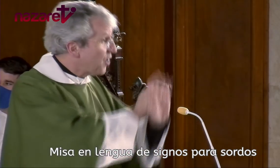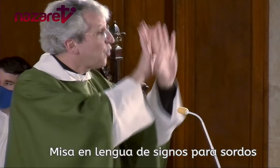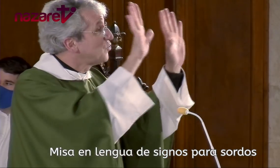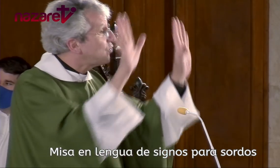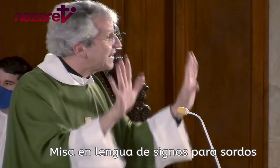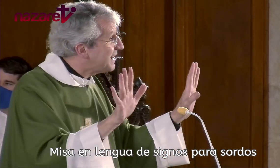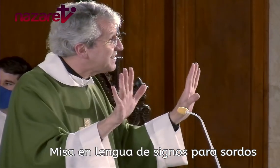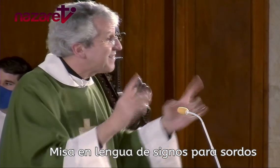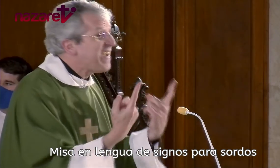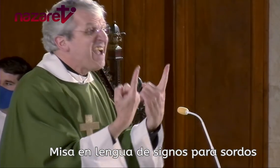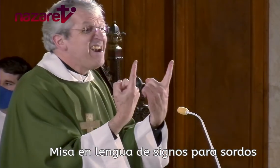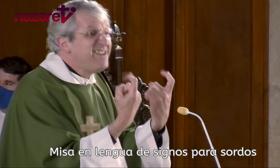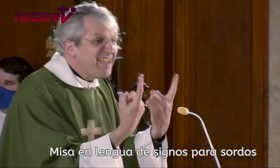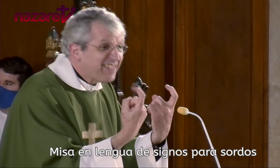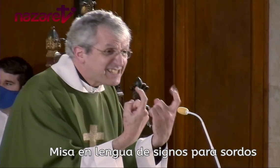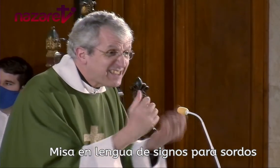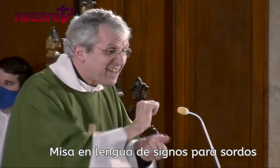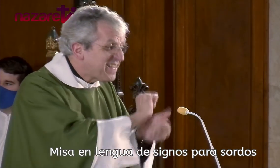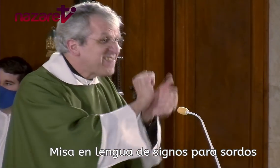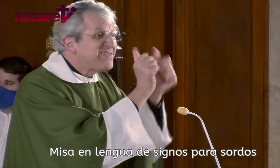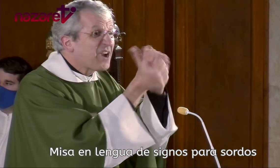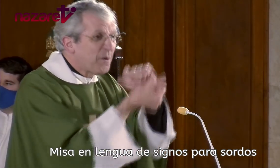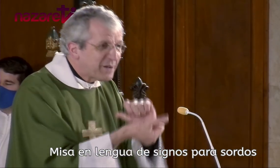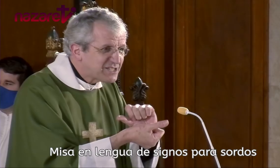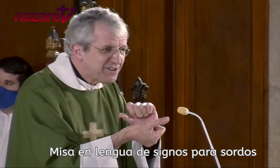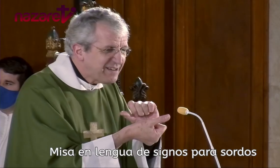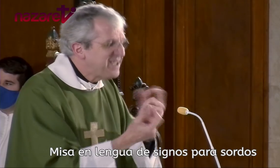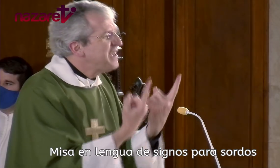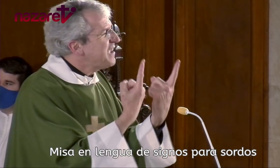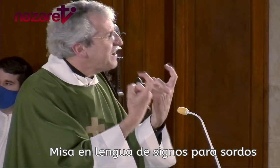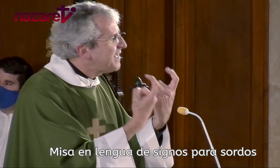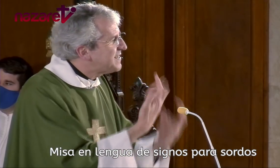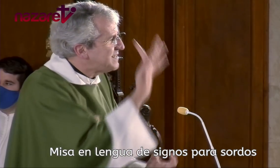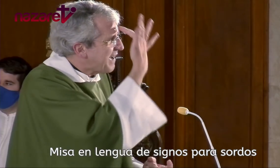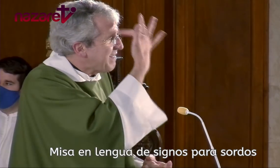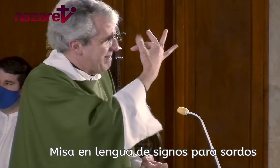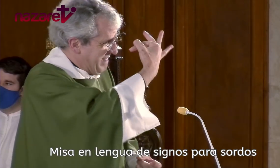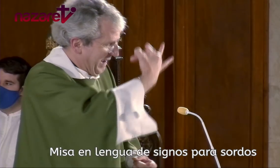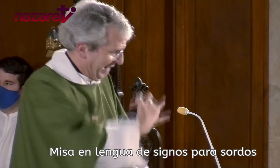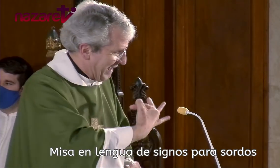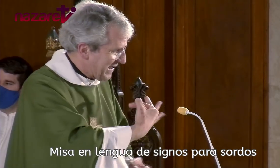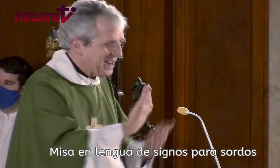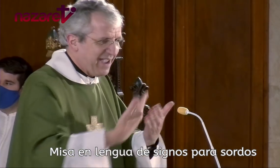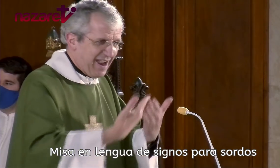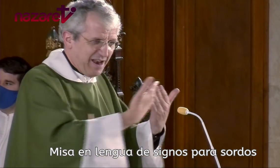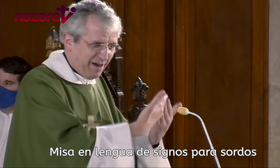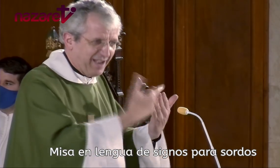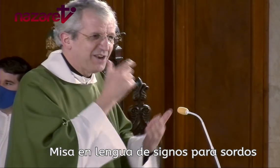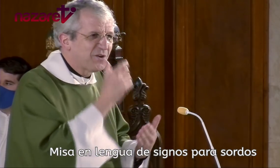con toda claridad. Necesidad de conversión y necesidad de creer el Evangelio,